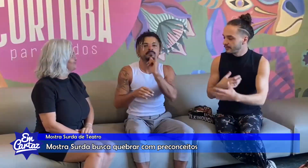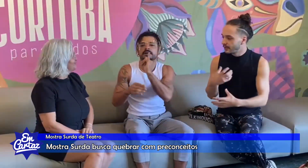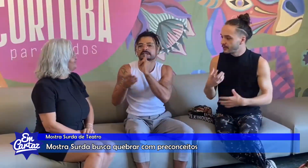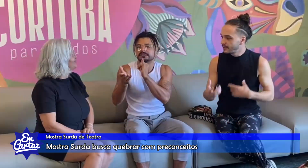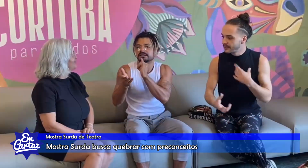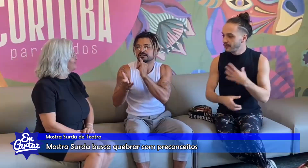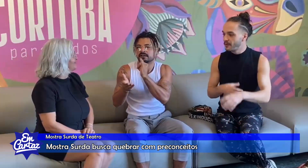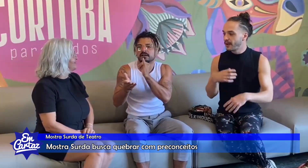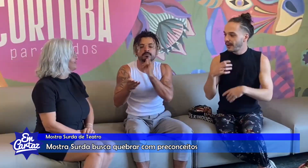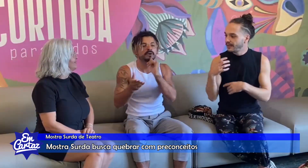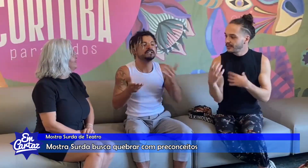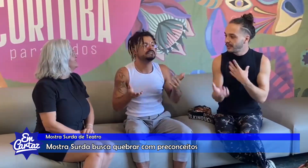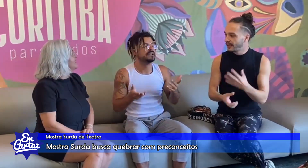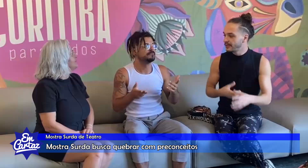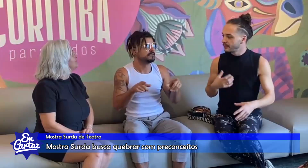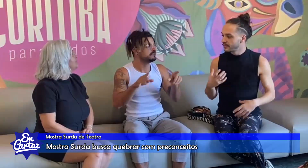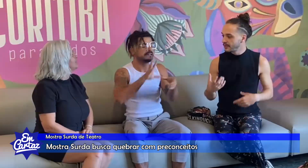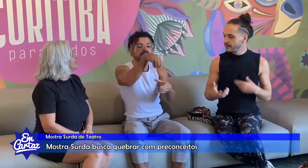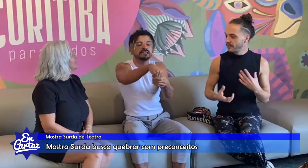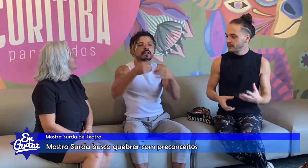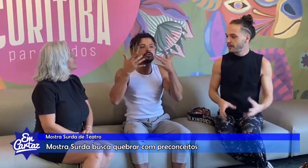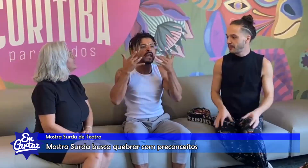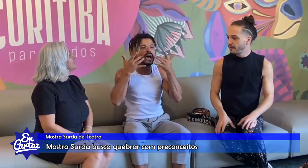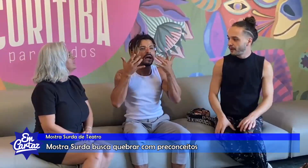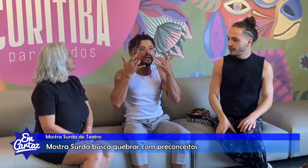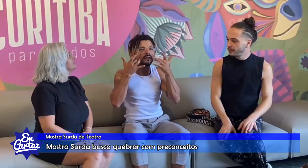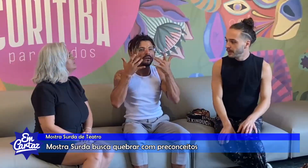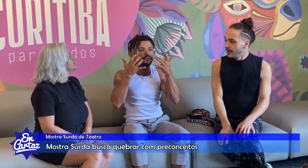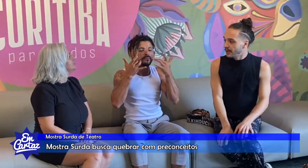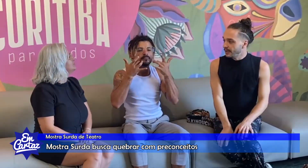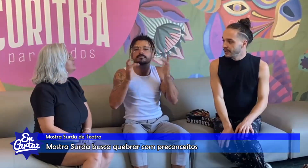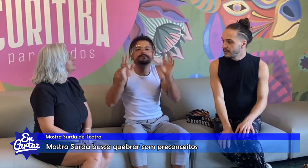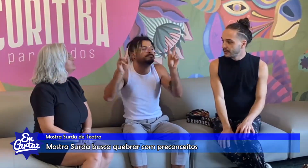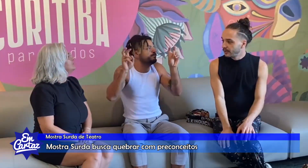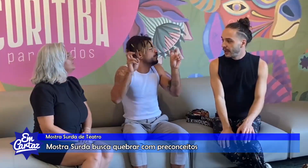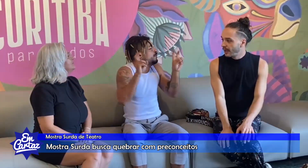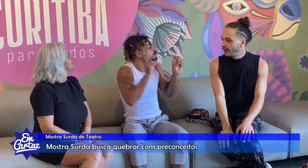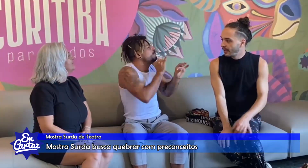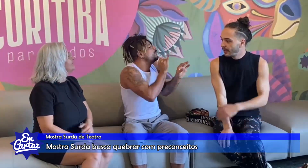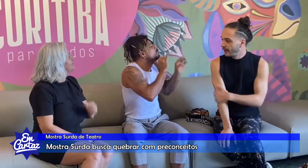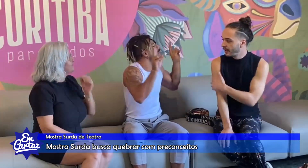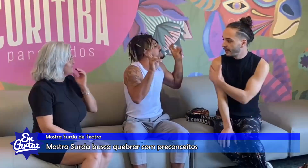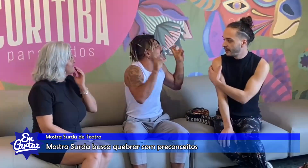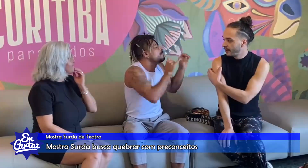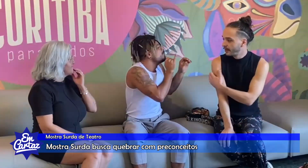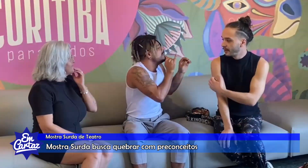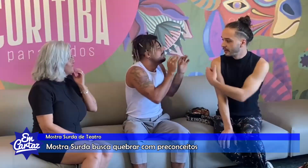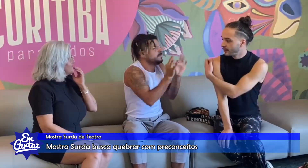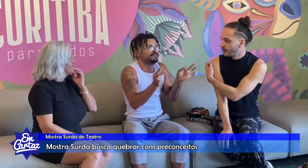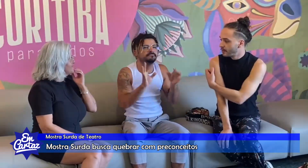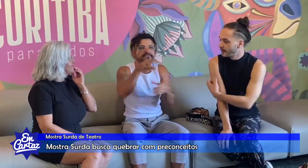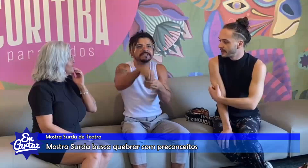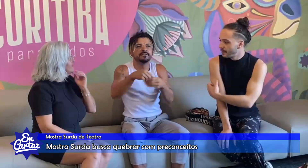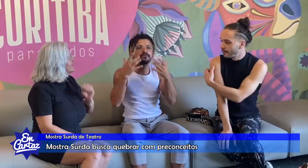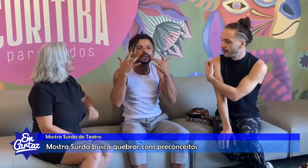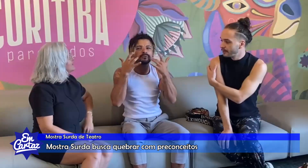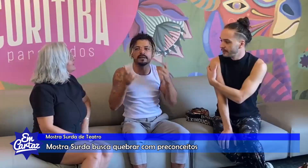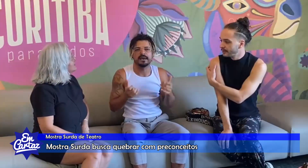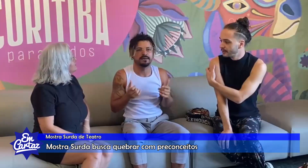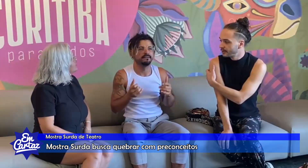não se desenvolva, a identidade não se desenvolva de uma forma forte. E isso é um exemplo do